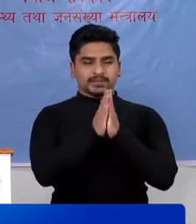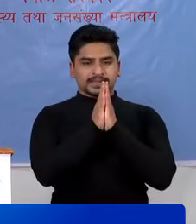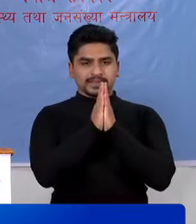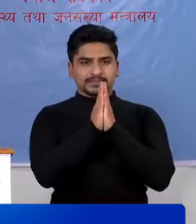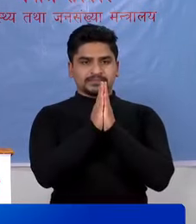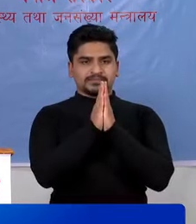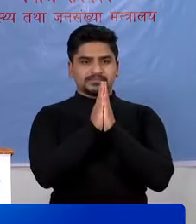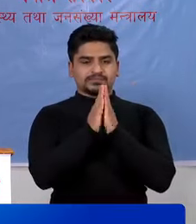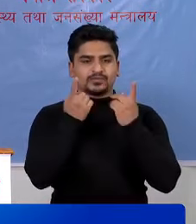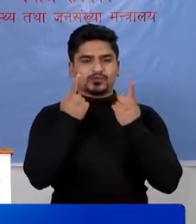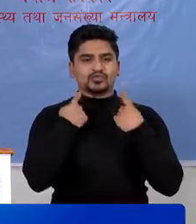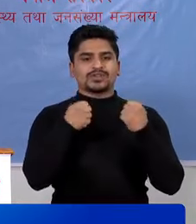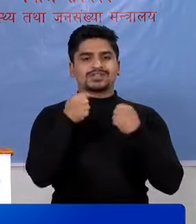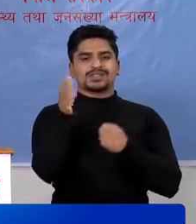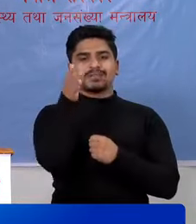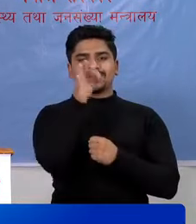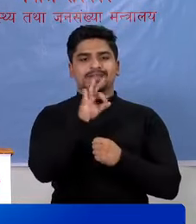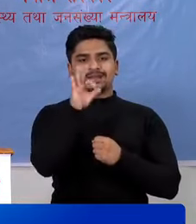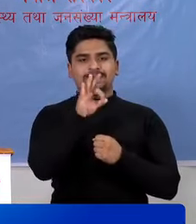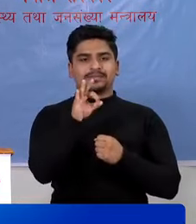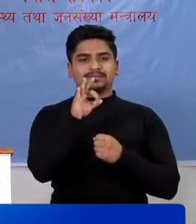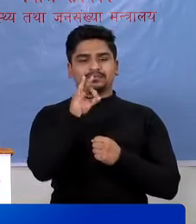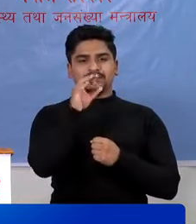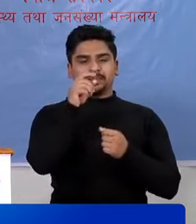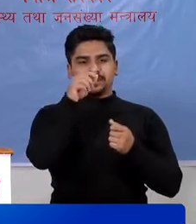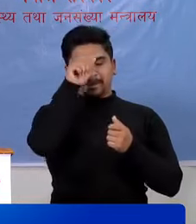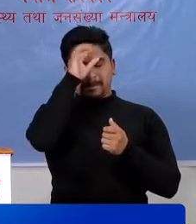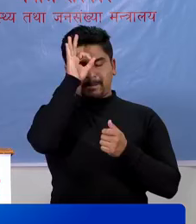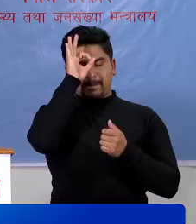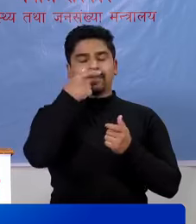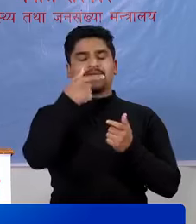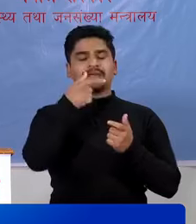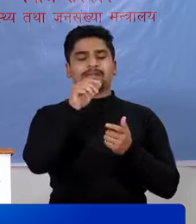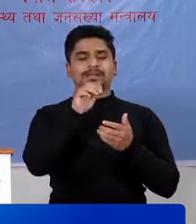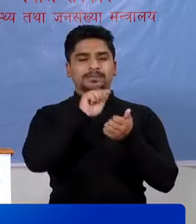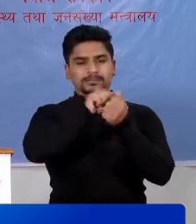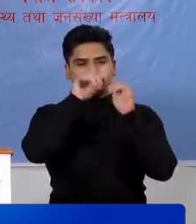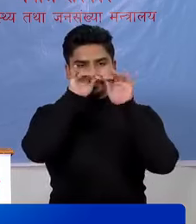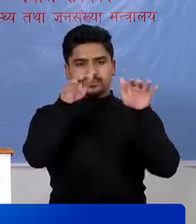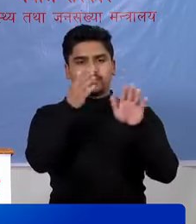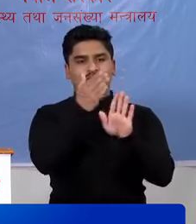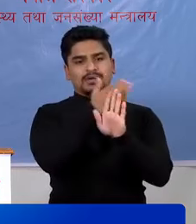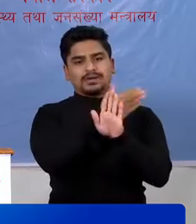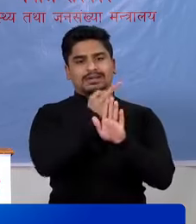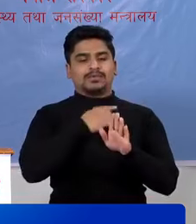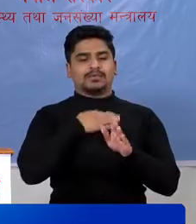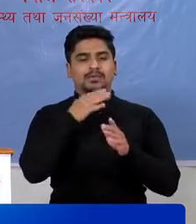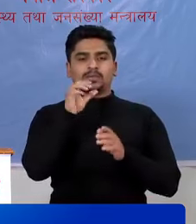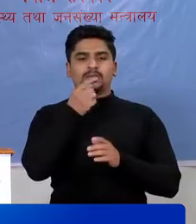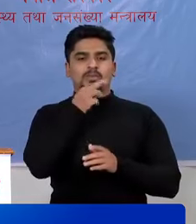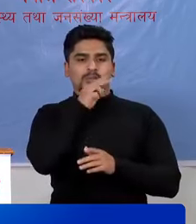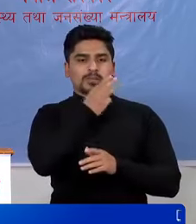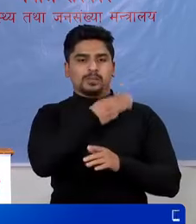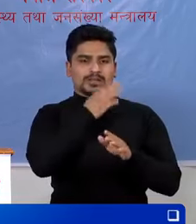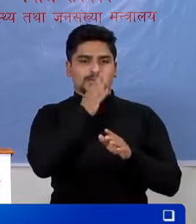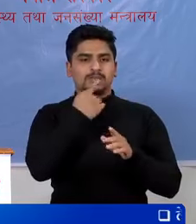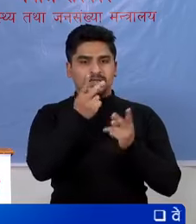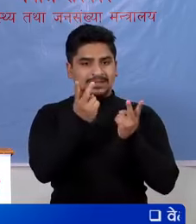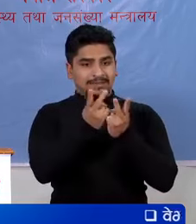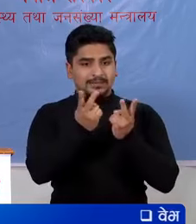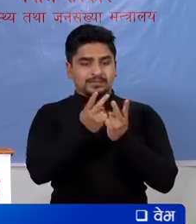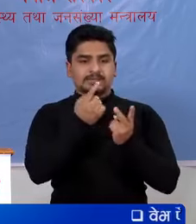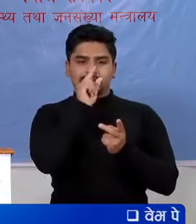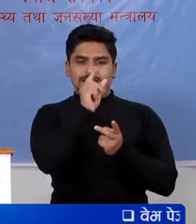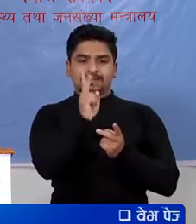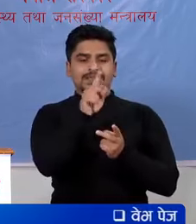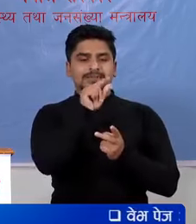नमस्कार, स्वास्थि तथा जन संख्या मंत्रा लाएको बिग्येप्ति, अगिने हमरो प्रभक्ता दियुले बहनेगे को जस्ते विशे मामा